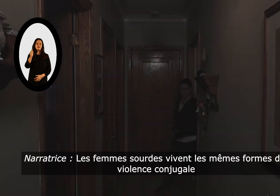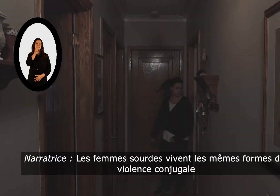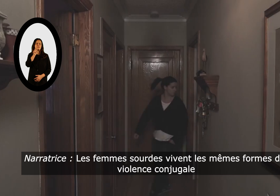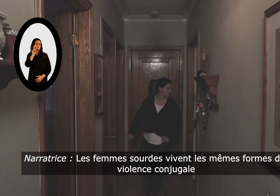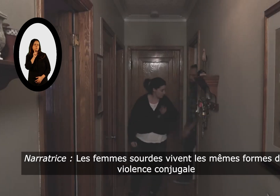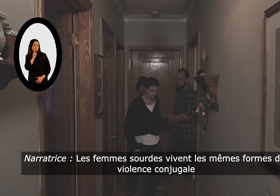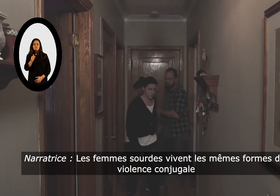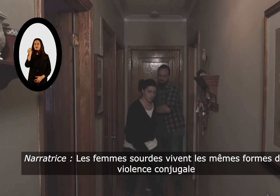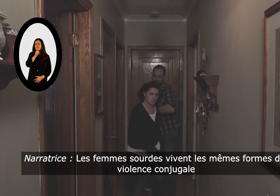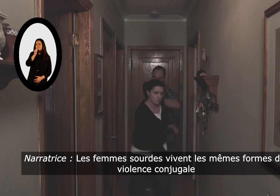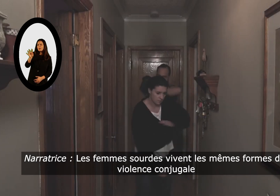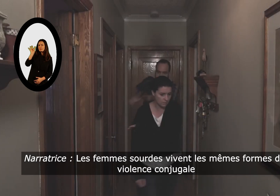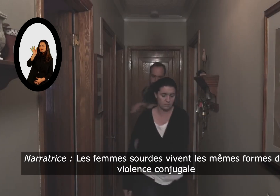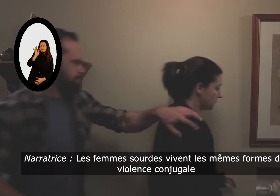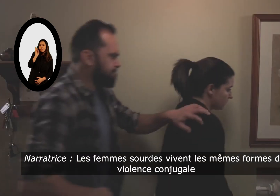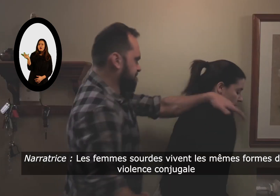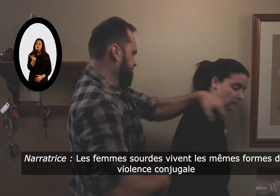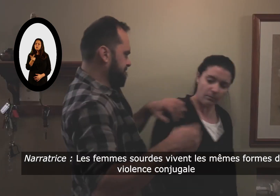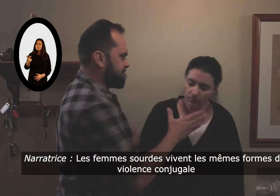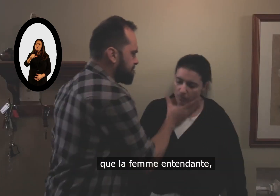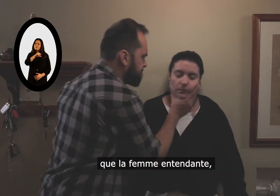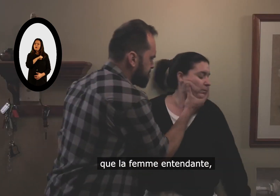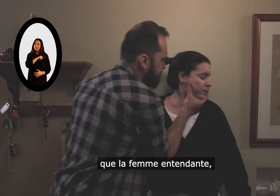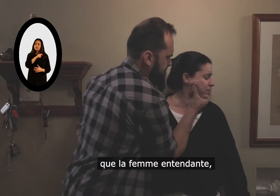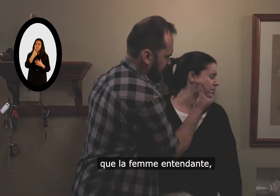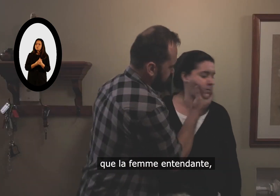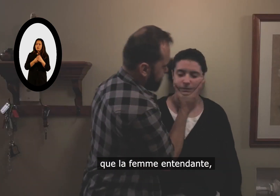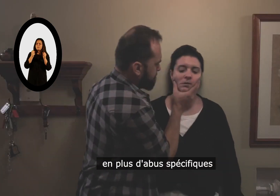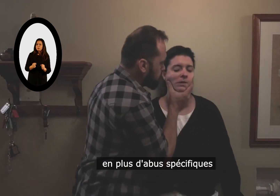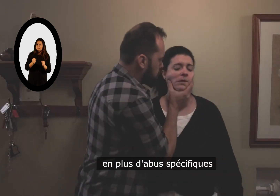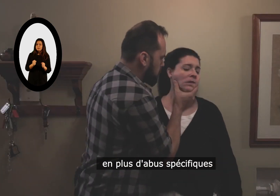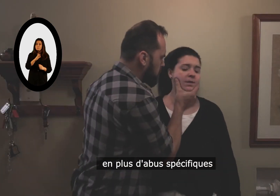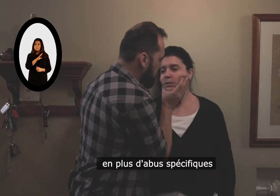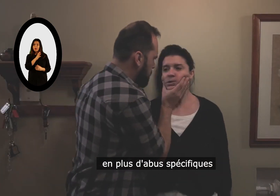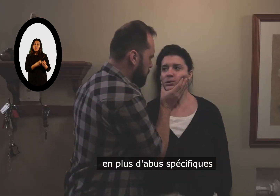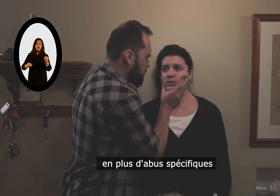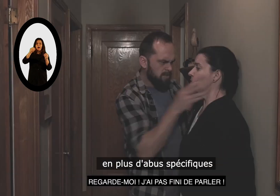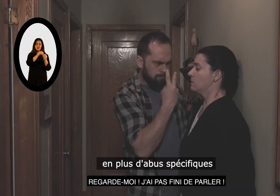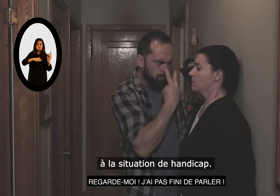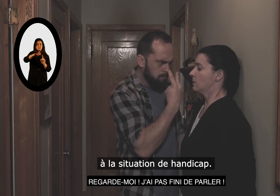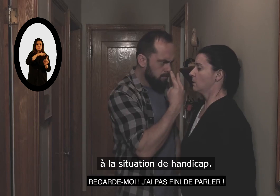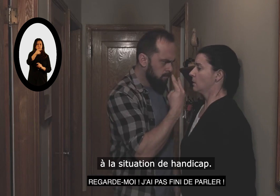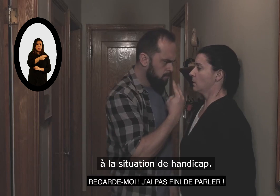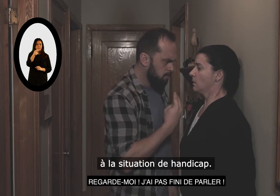femmes sourdes vivent les mêmes formes de violence conjugale que la femme entendante, en plus d'abus spécifiques à leur situation de